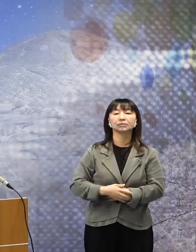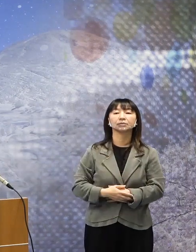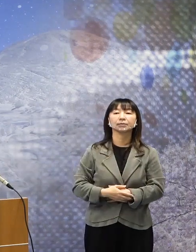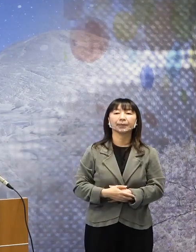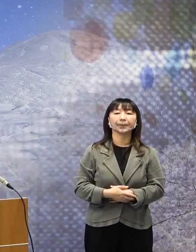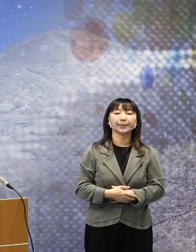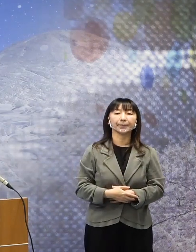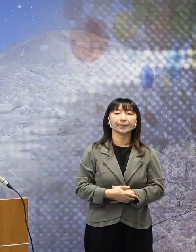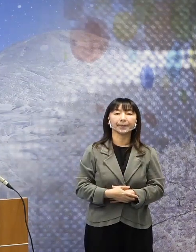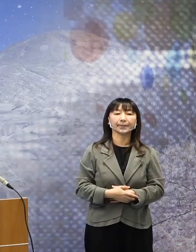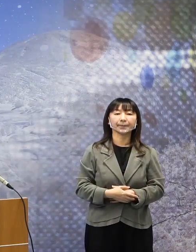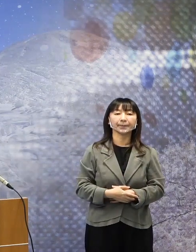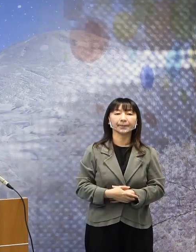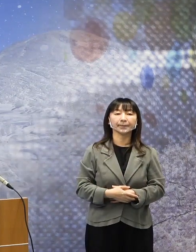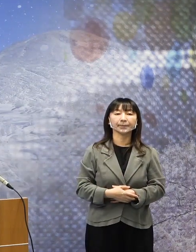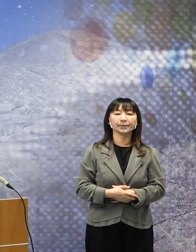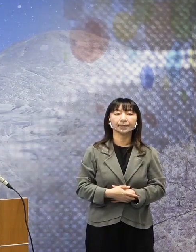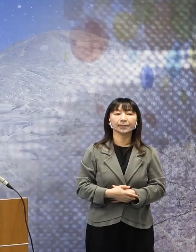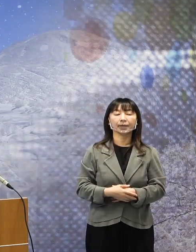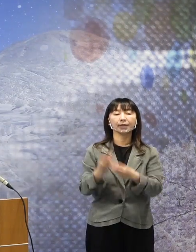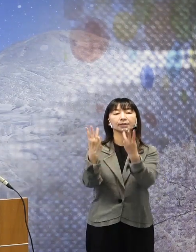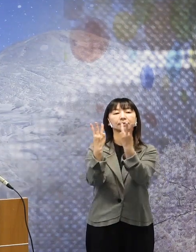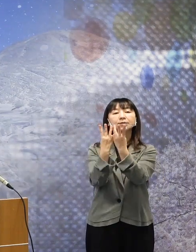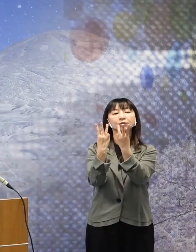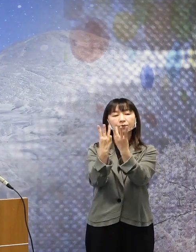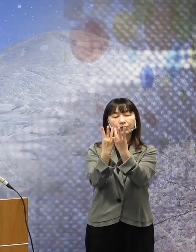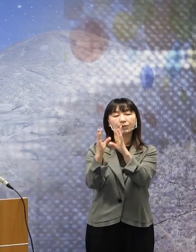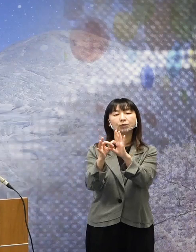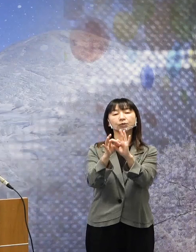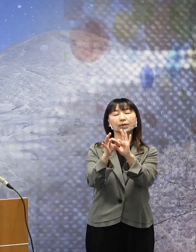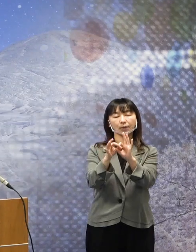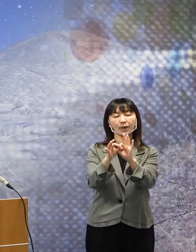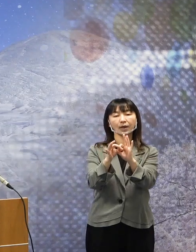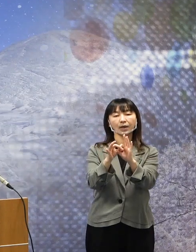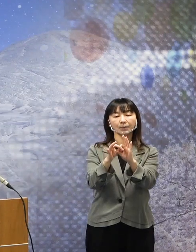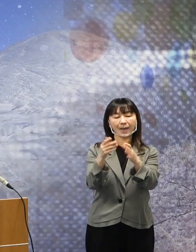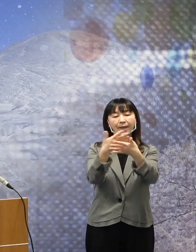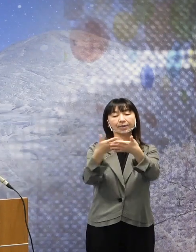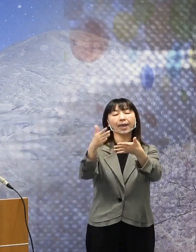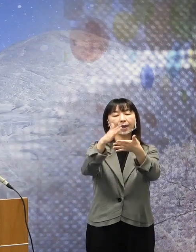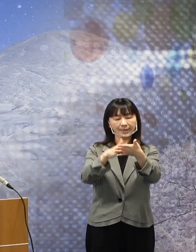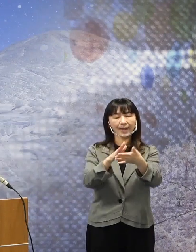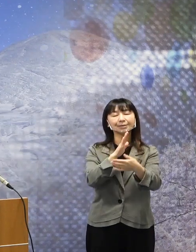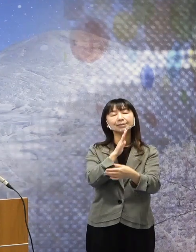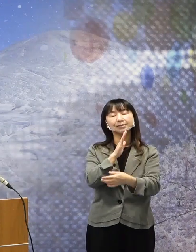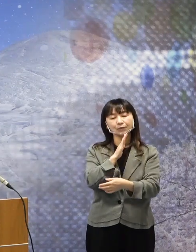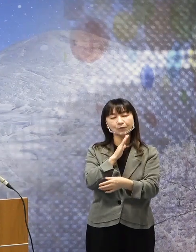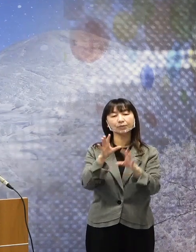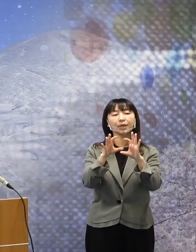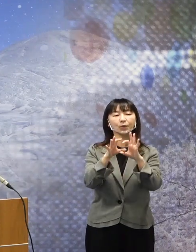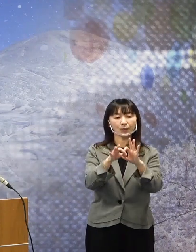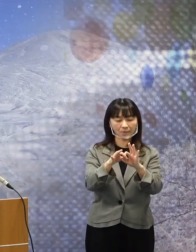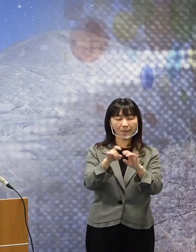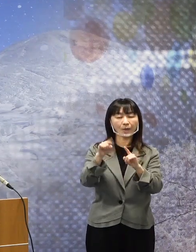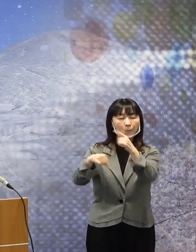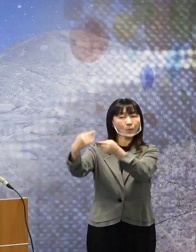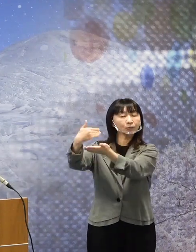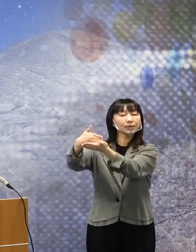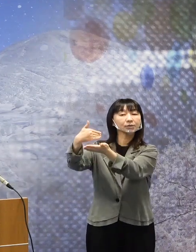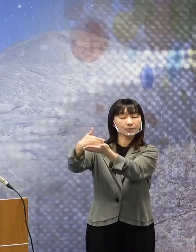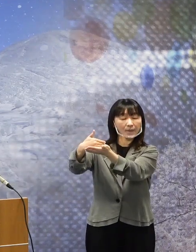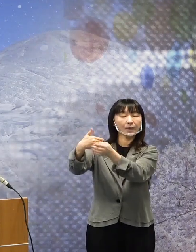ただ実数人数の件についてはこれはまあデータ事実ですので、事実としてこうだというご説明